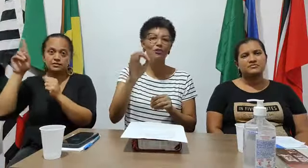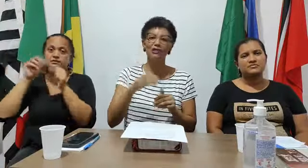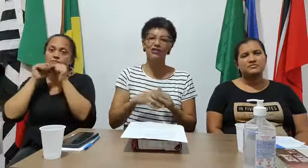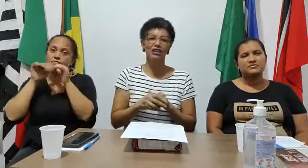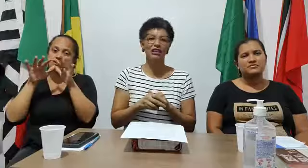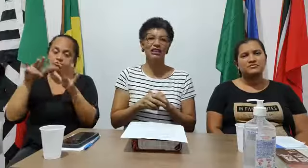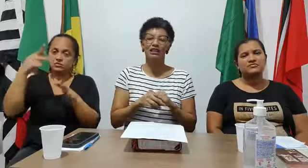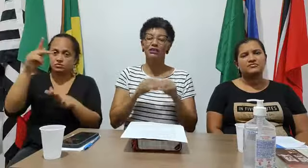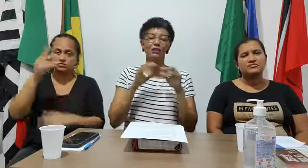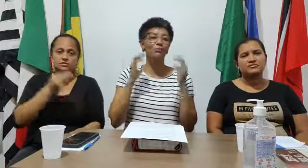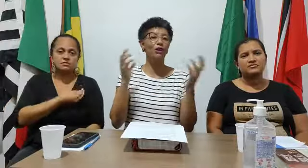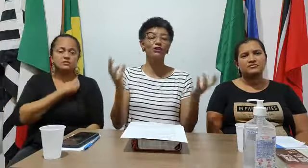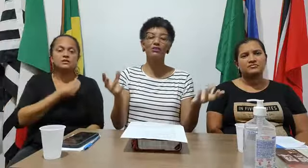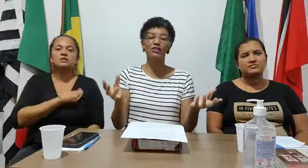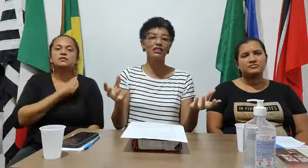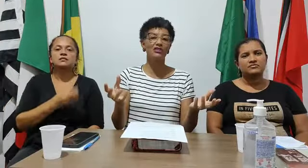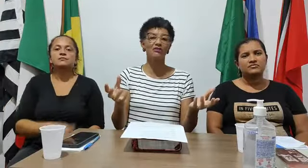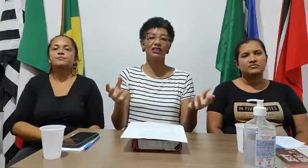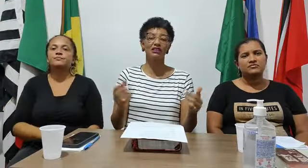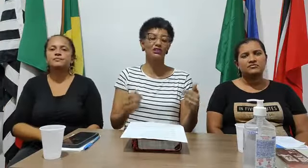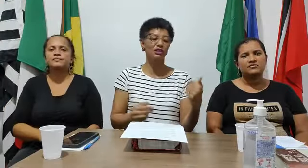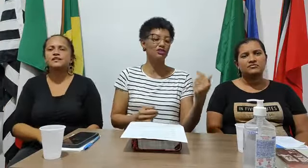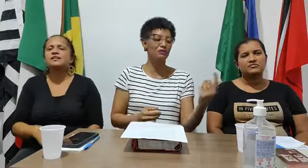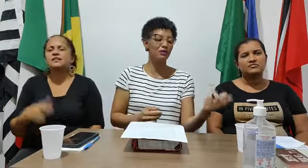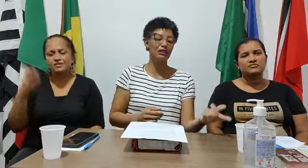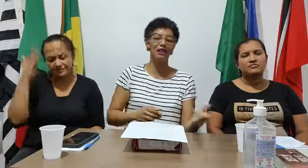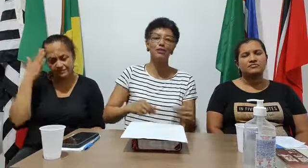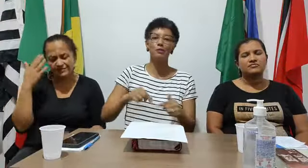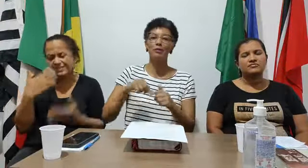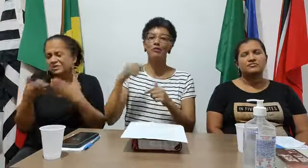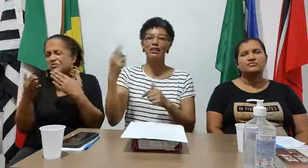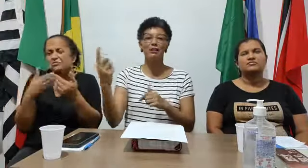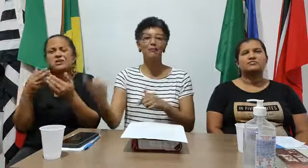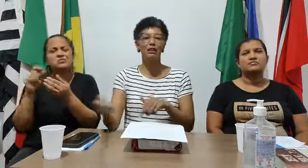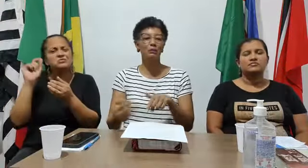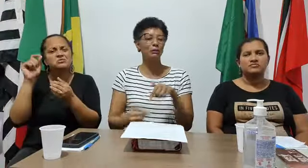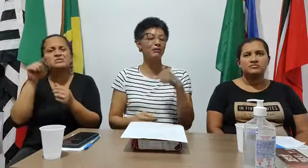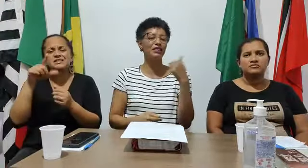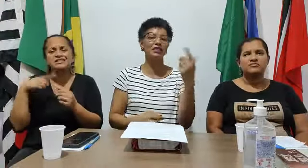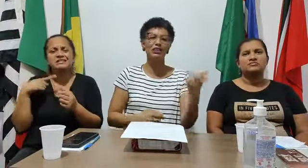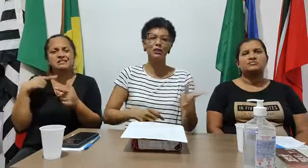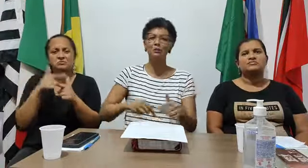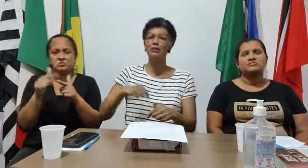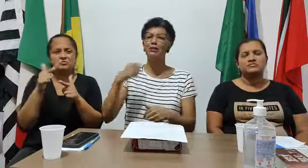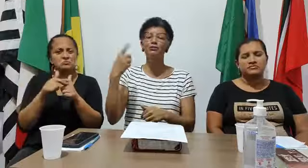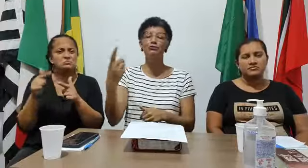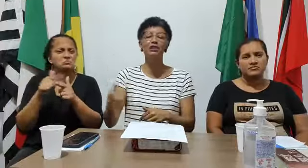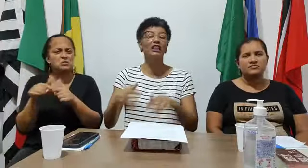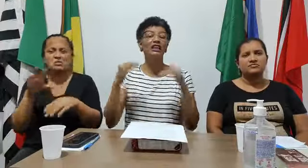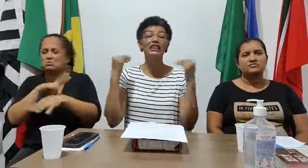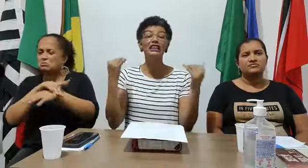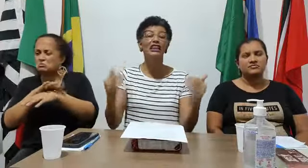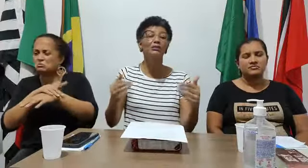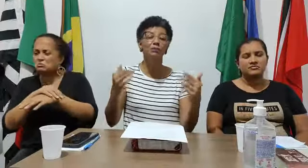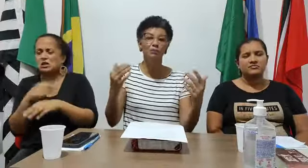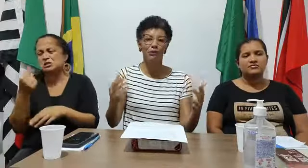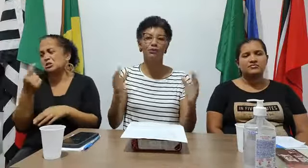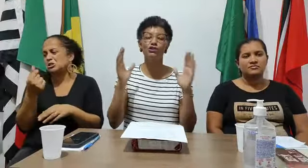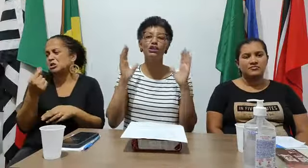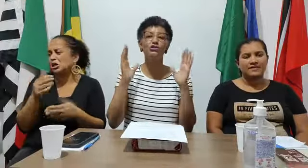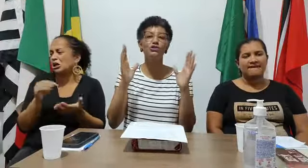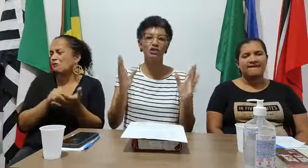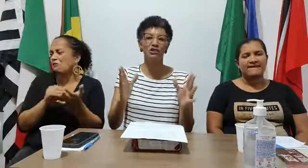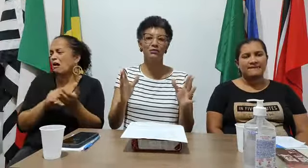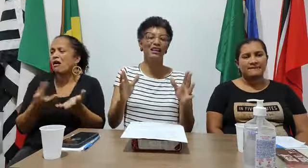Tão somente creia. Não importa o que você esteja enfrentando, seja enfermidade, problema no casamento, problema financeiro, problema com o filho, não